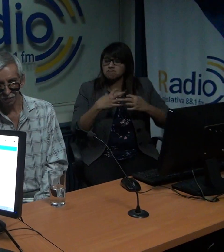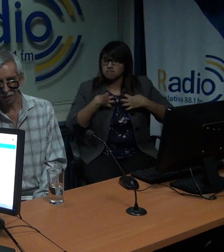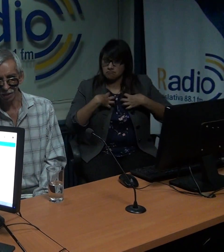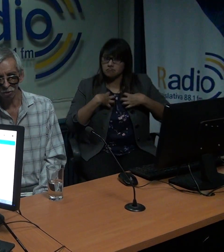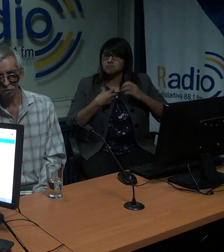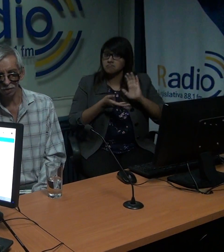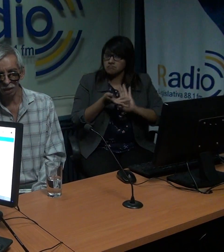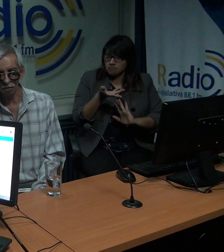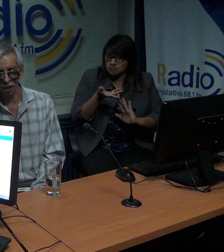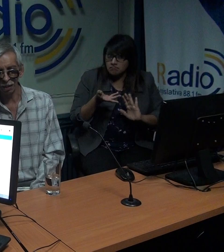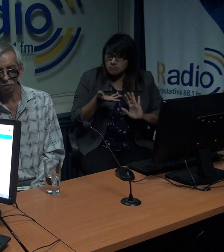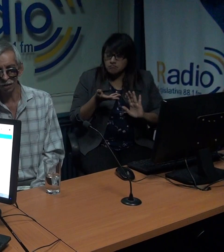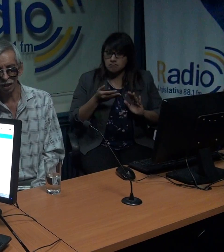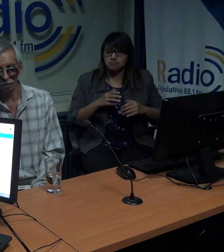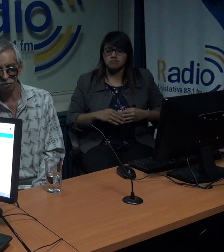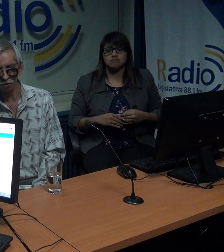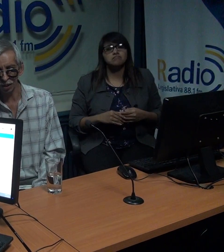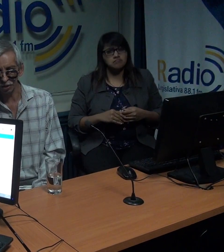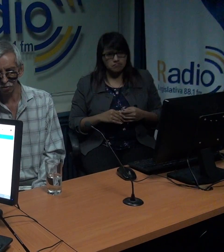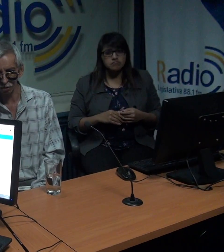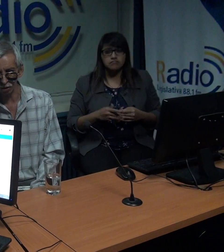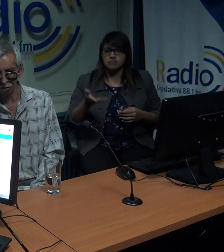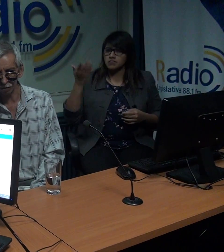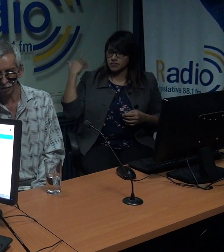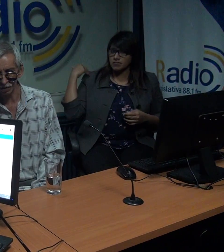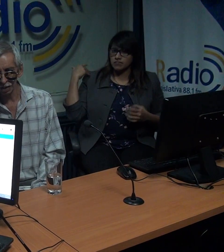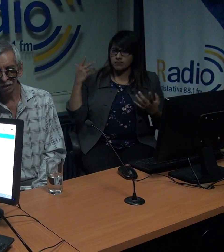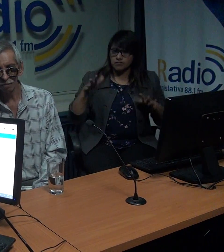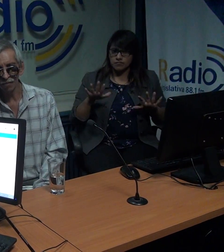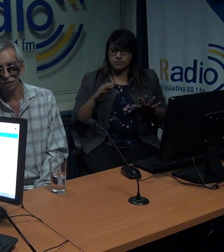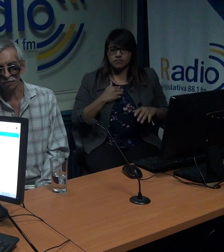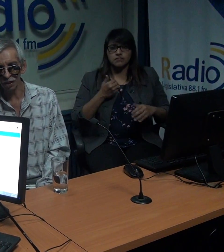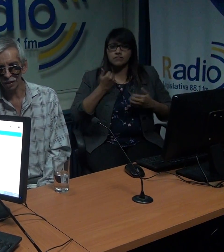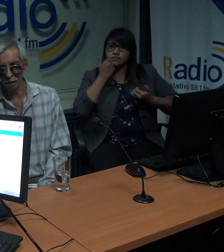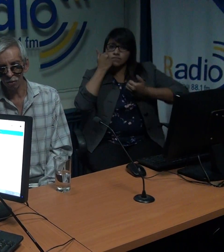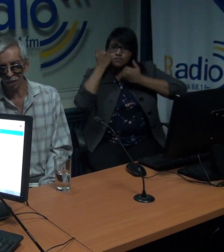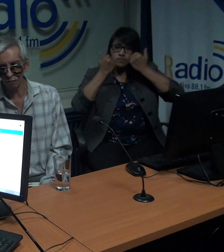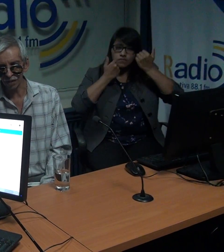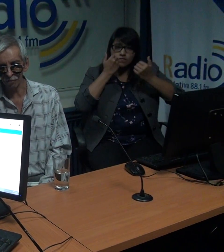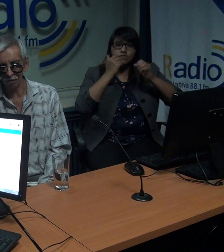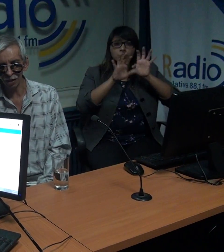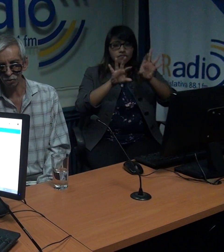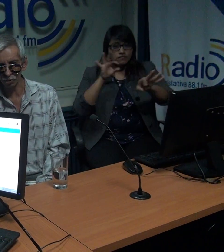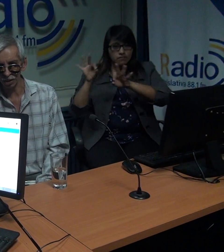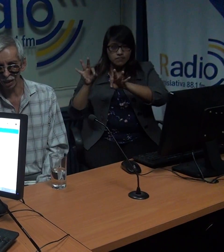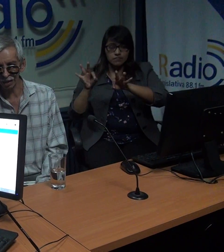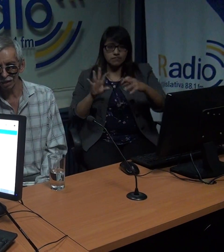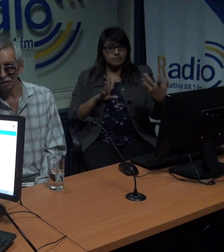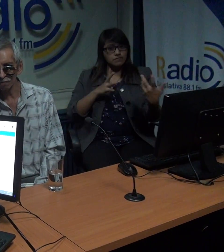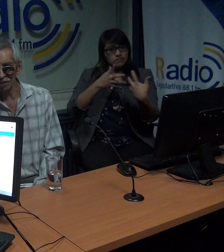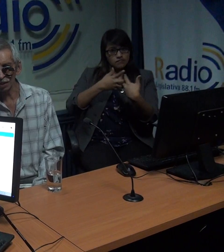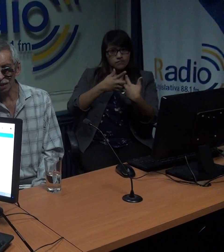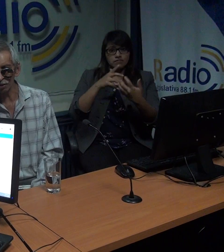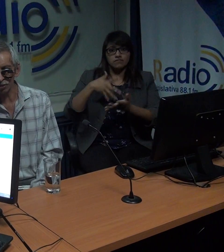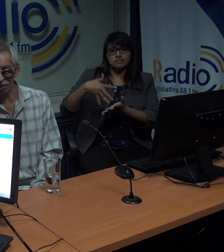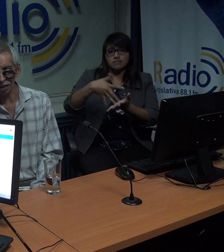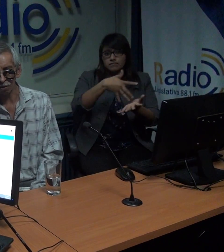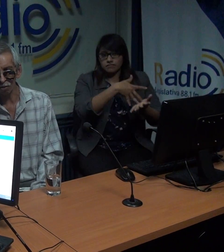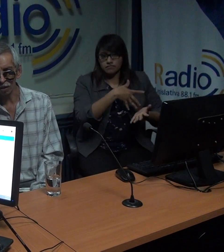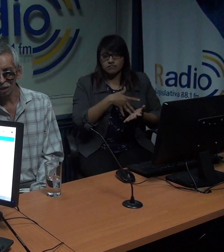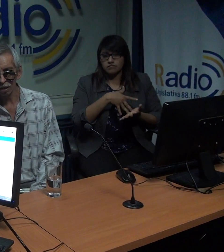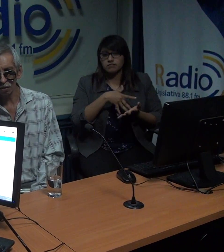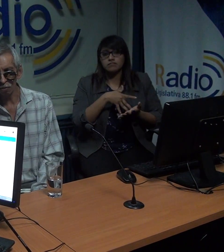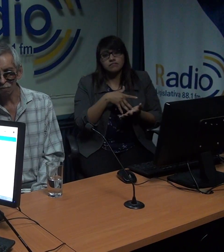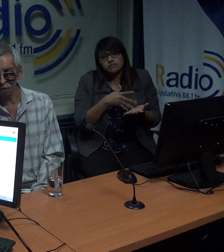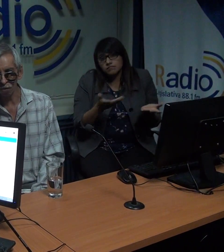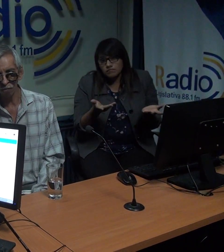sociedad. De hecho, se ha logrado en algunos casos en jóvenes irlos adaptando a la sociedad, y ellos, aunque